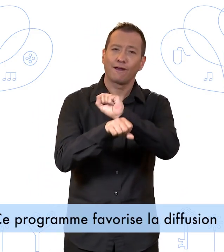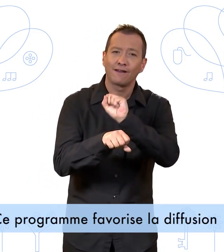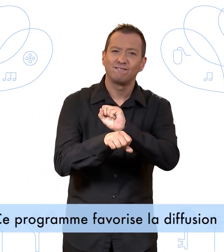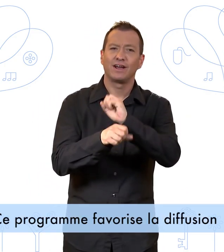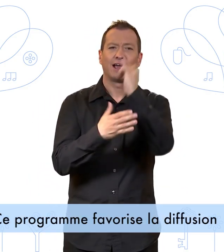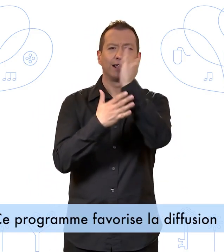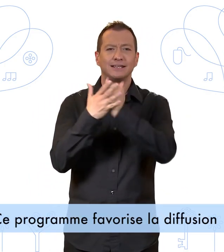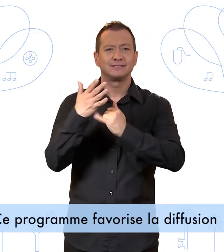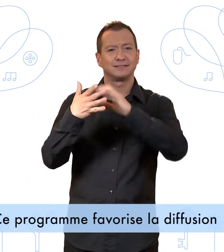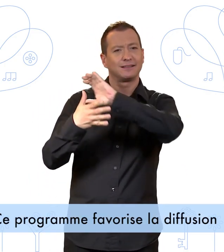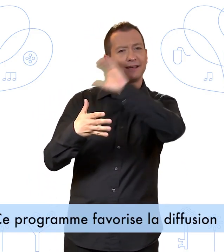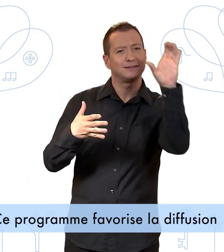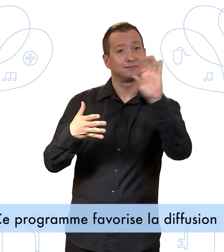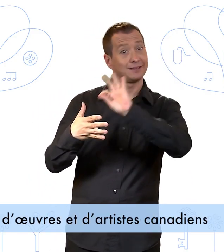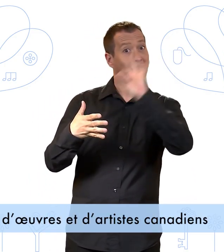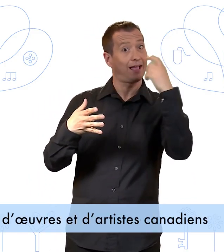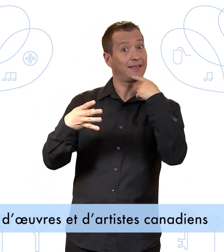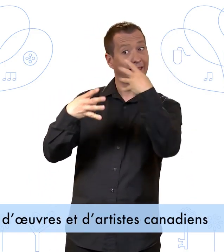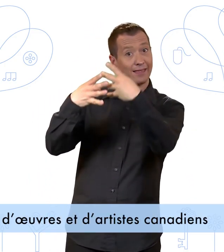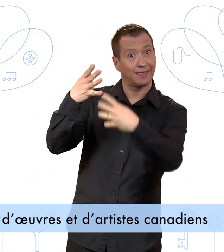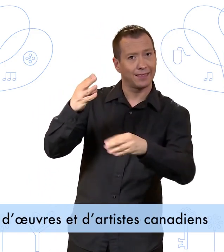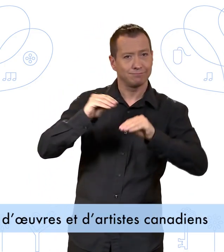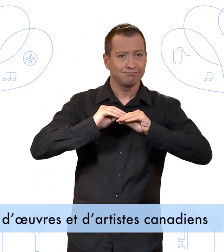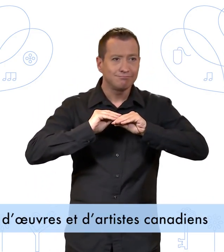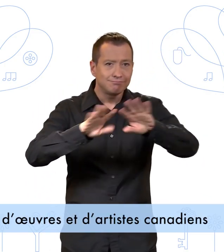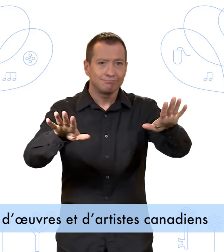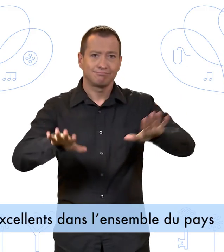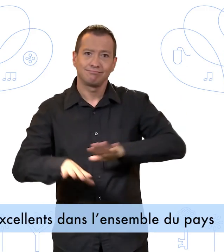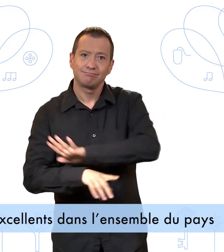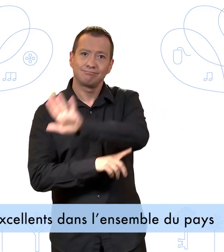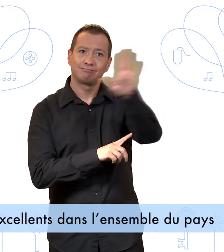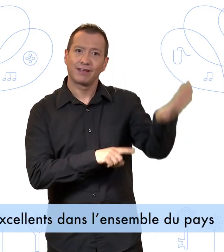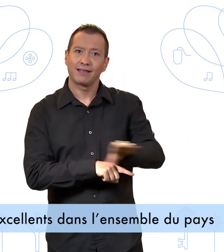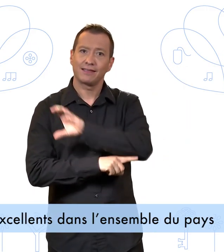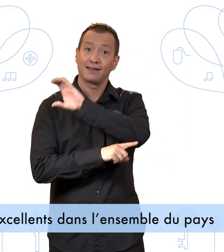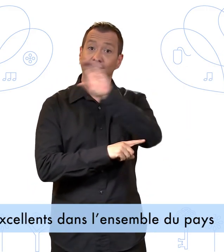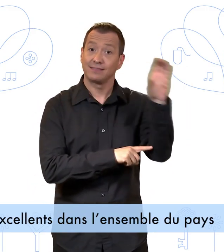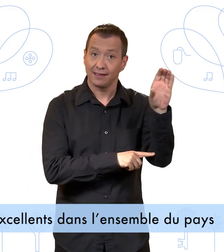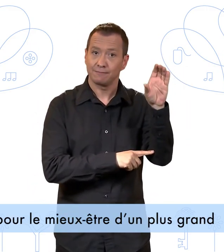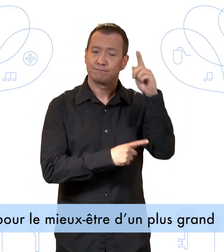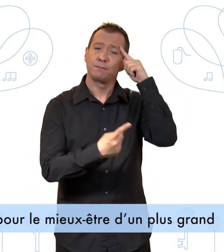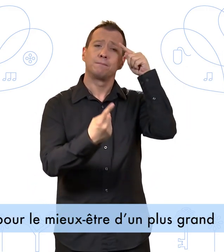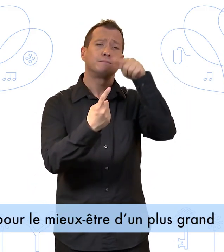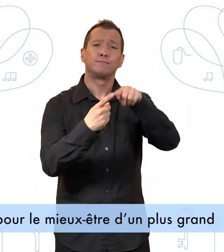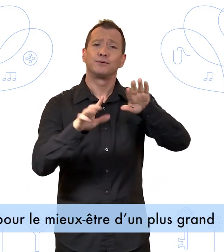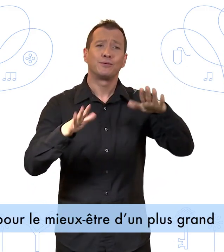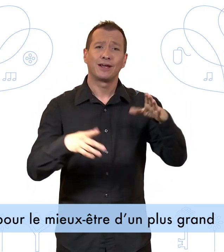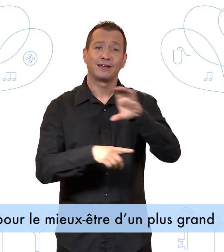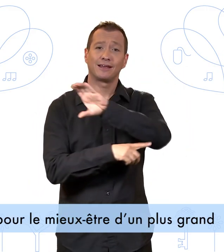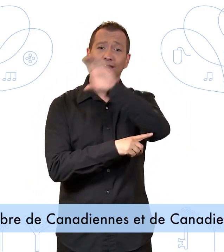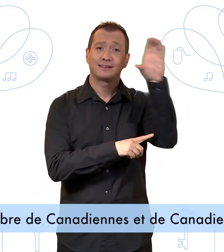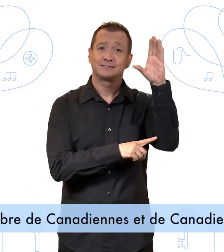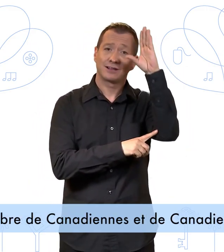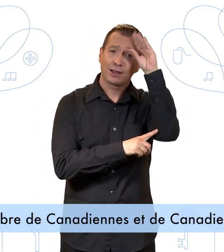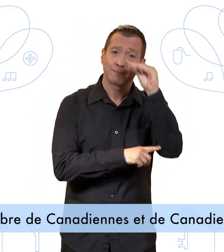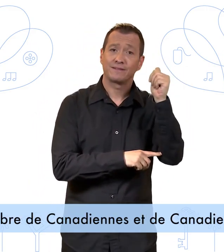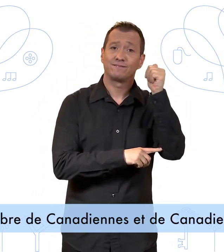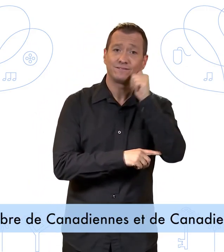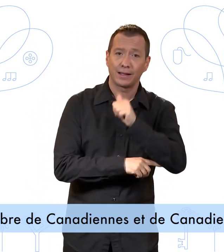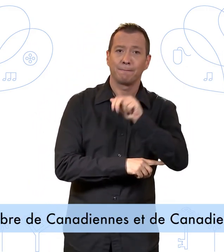Ce programme favorise la diffusion d'œuvres et d'artistes canadiens excellents dans l'ensemble du pays pour le mieux-être d'un plus grand nombre de Canadiennes et de